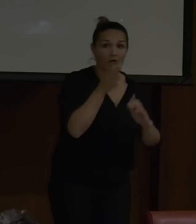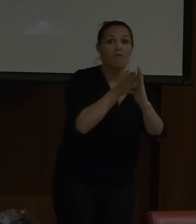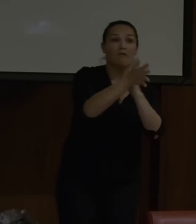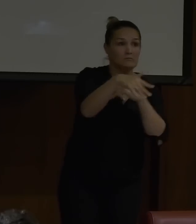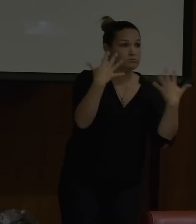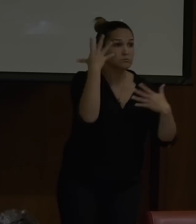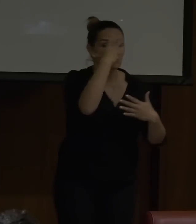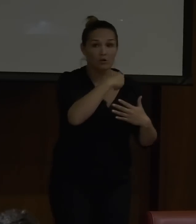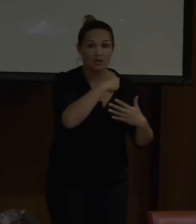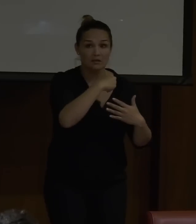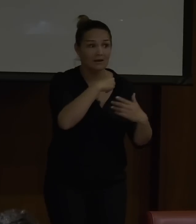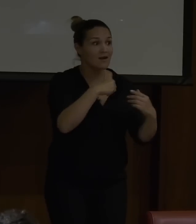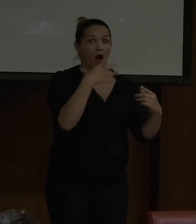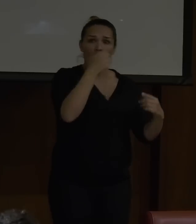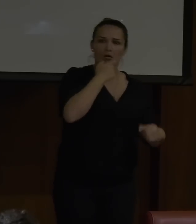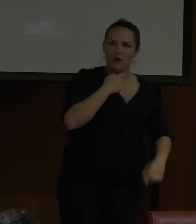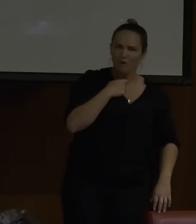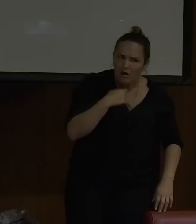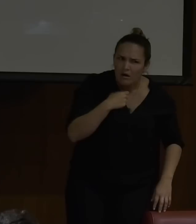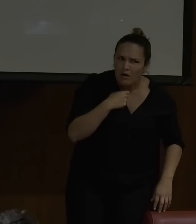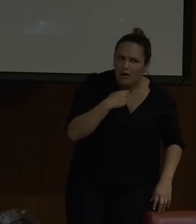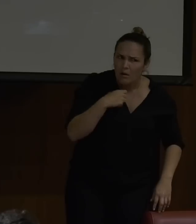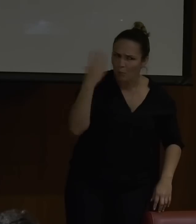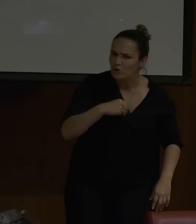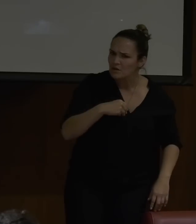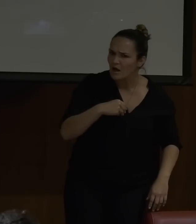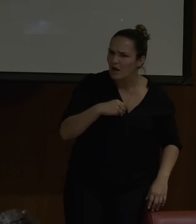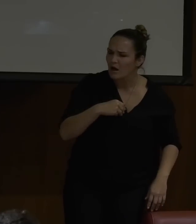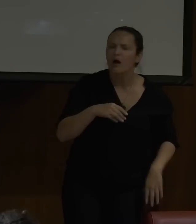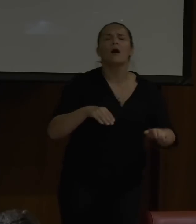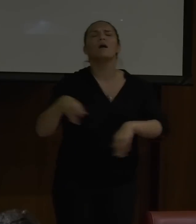ese momento, Leandro reaccionó. ¿Y usted cómo es que se llama, ve?